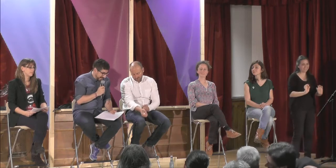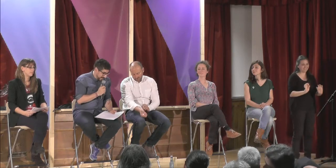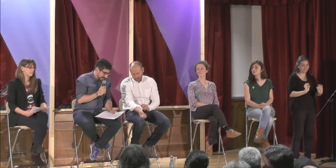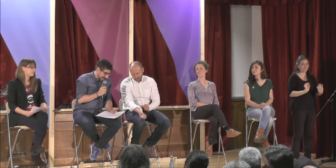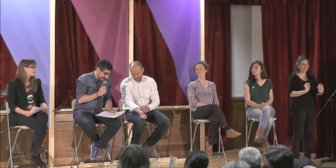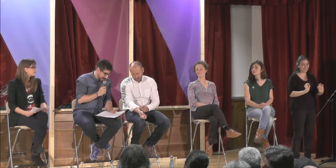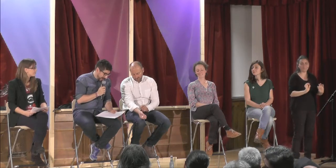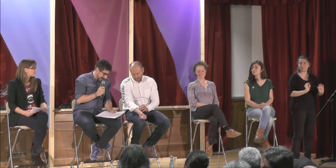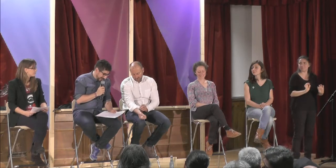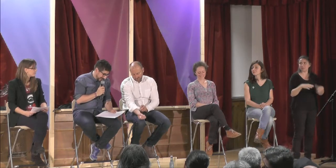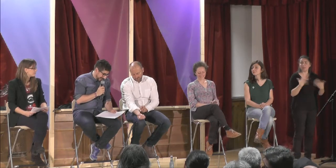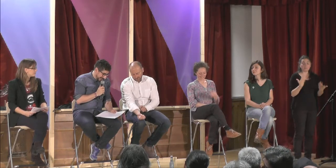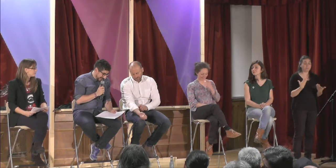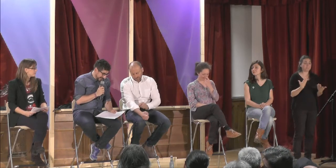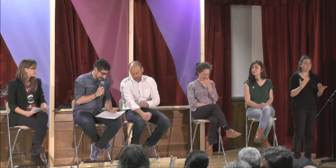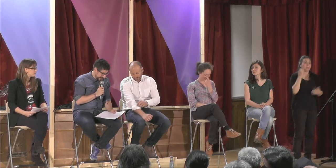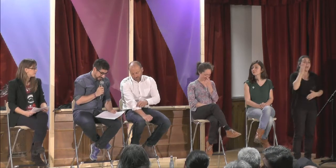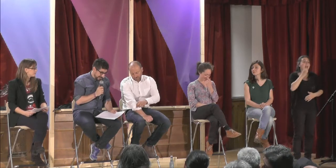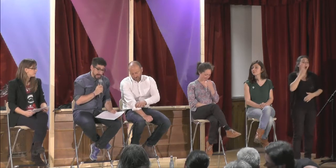Verdes